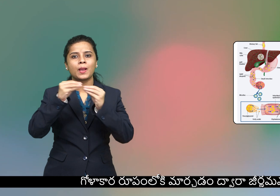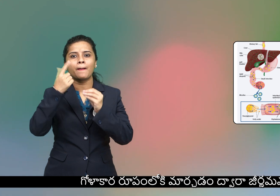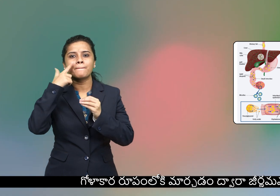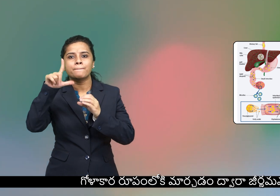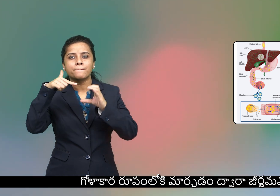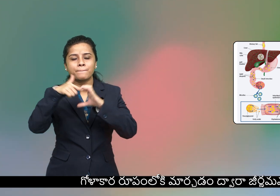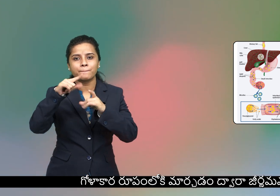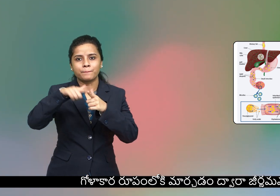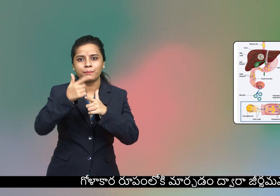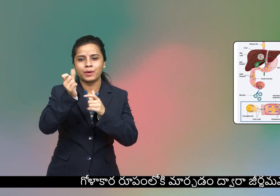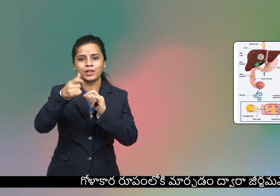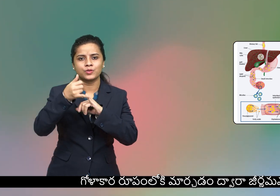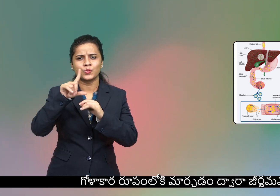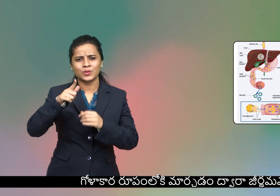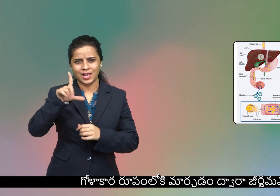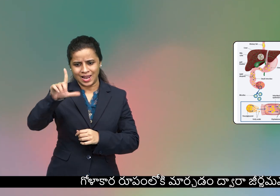ద్వారా జీర్ణమవుతాయి.